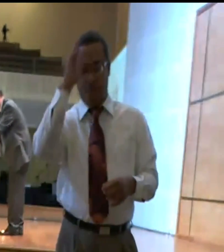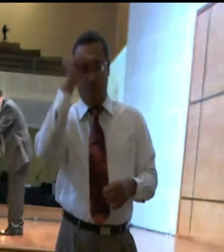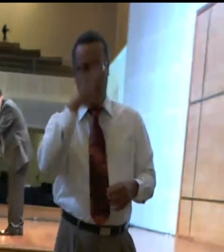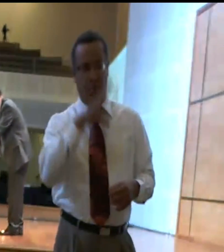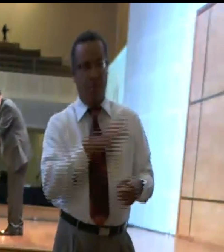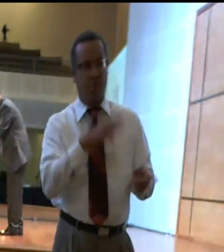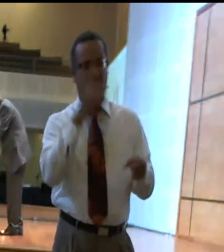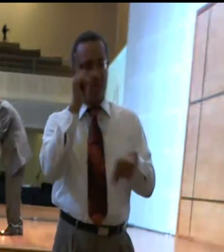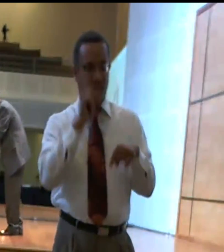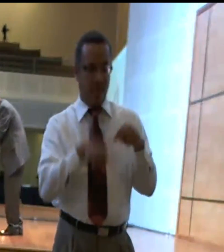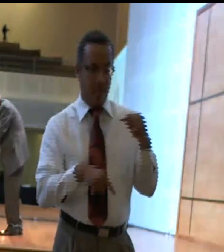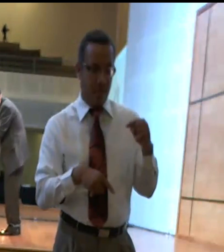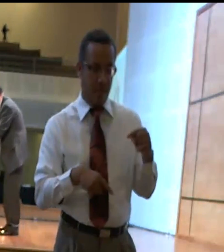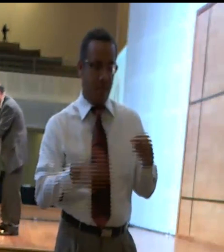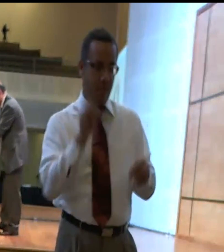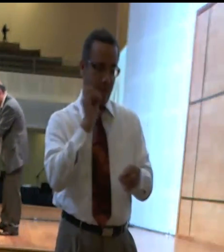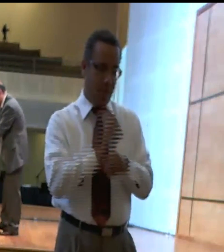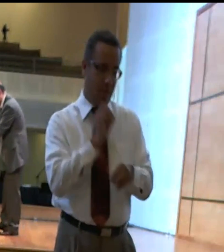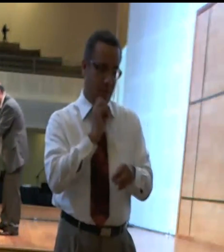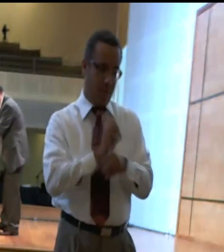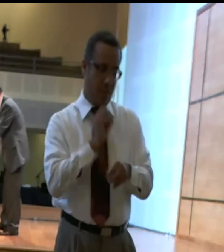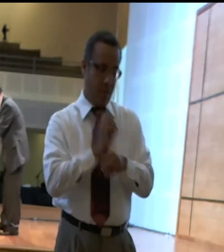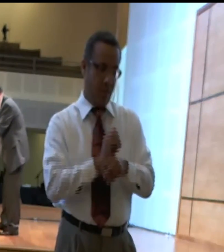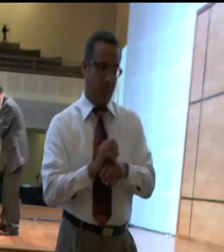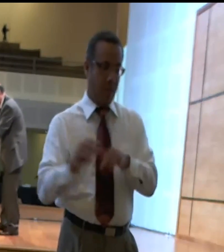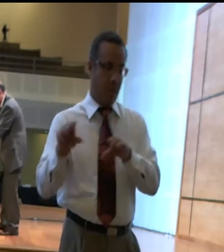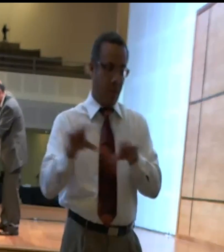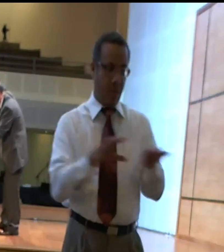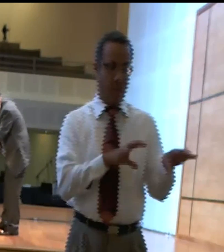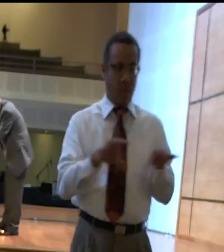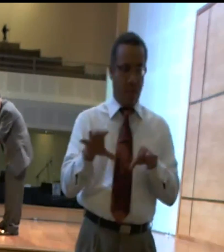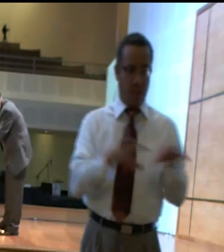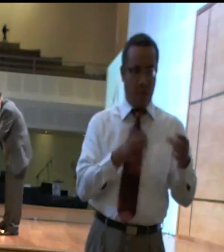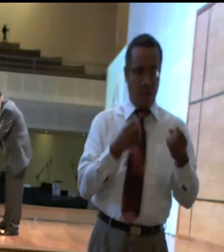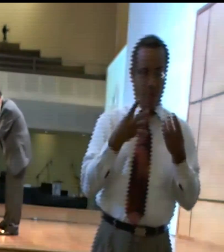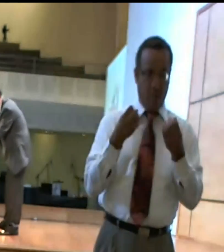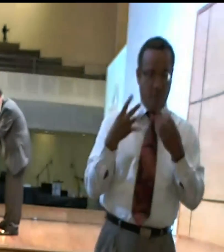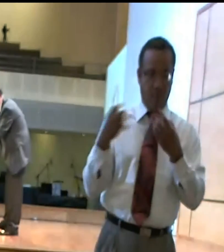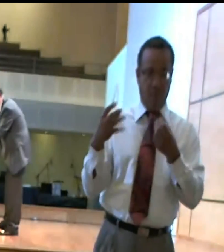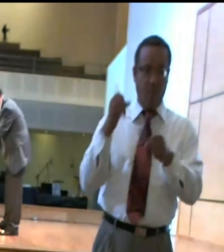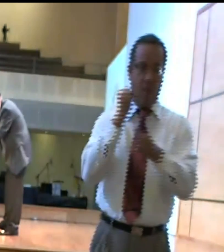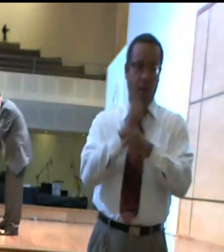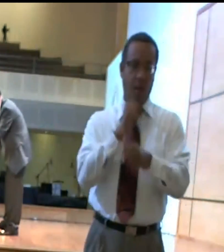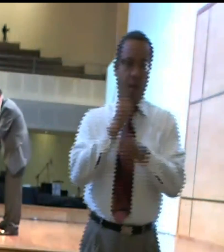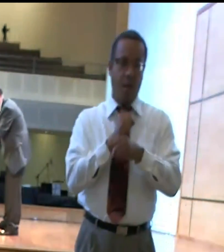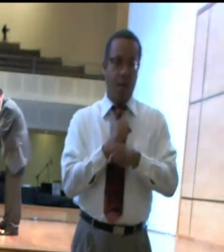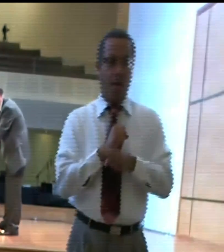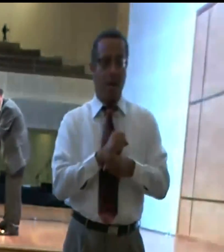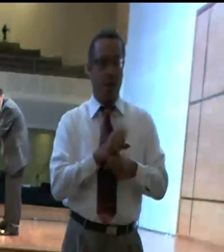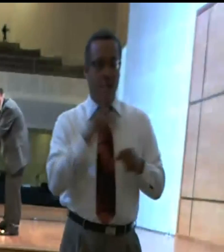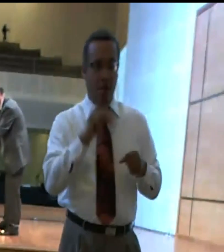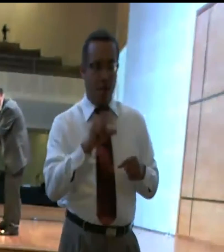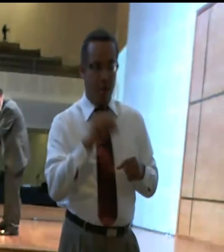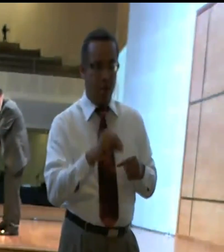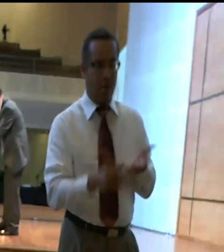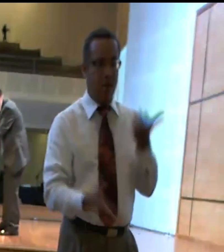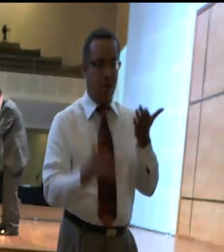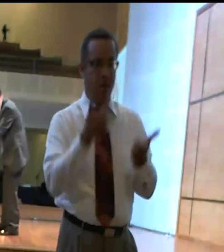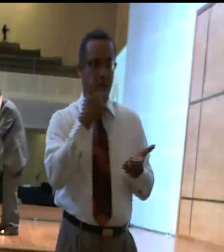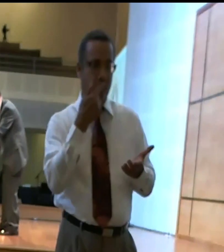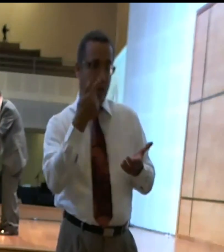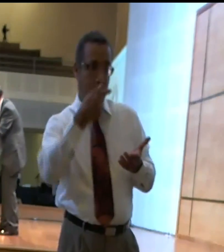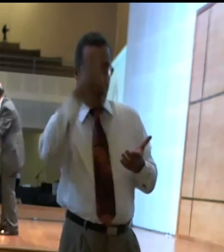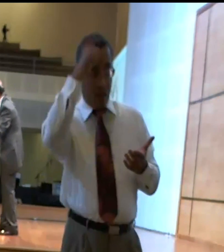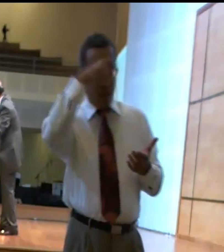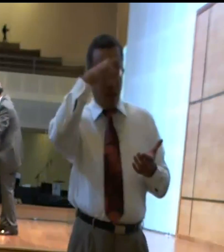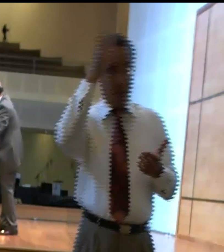hombre no puede alcanzar la obra que debajo del sol se hace. Por mucho que trabaje el hombre buscándola, no la hallará. Aunque diga el